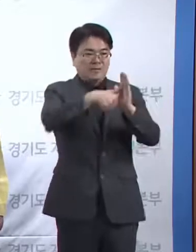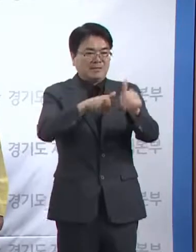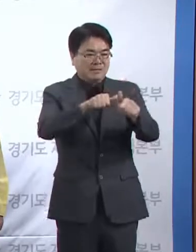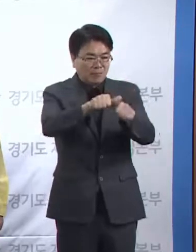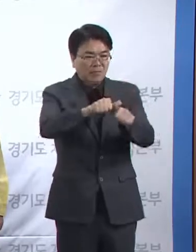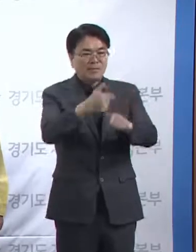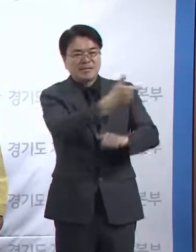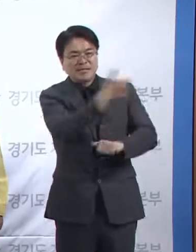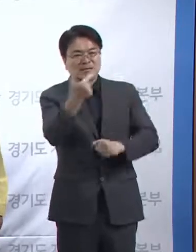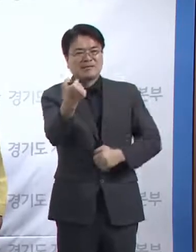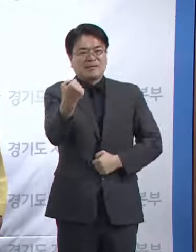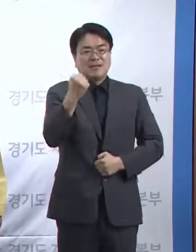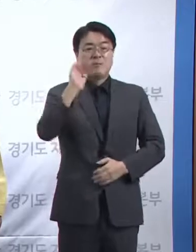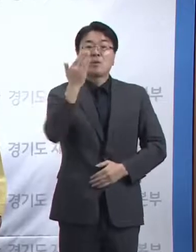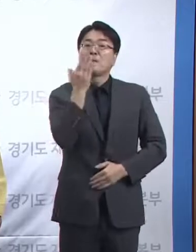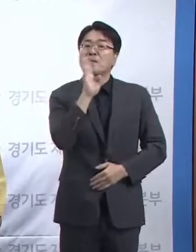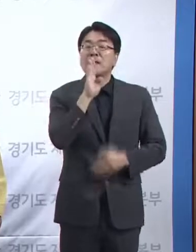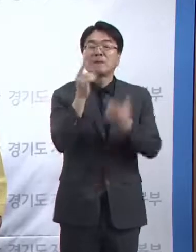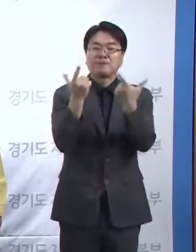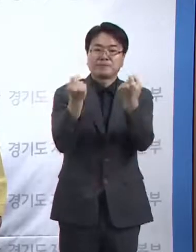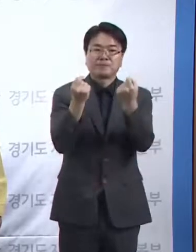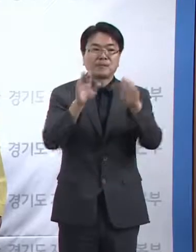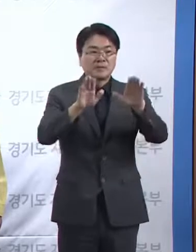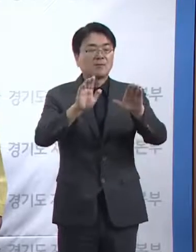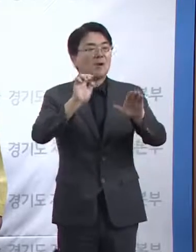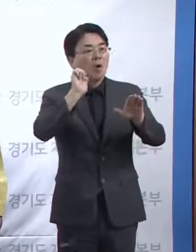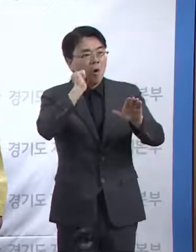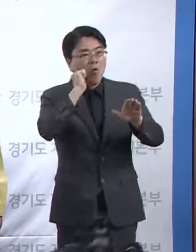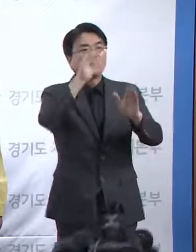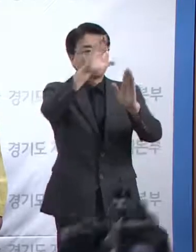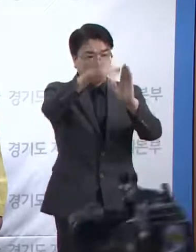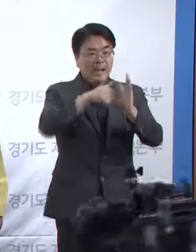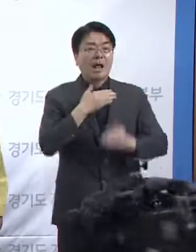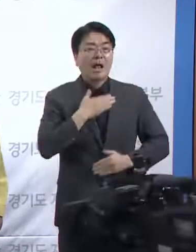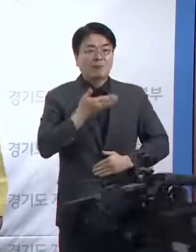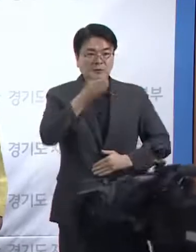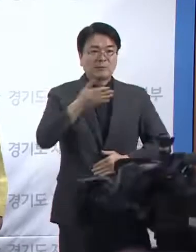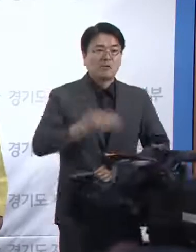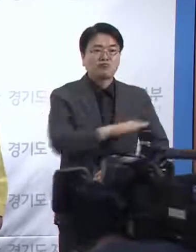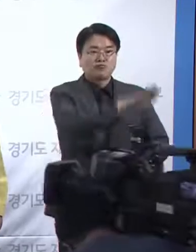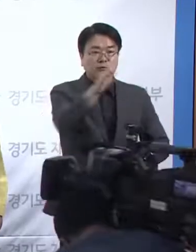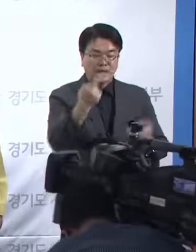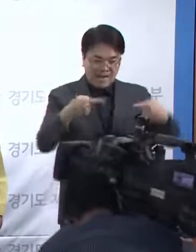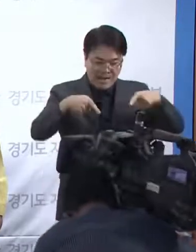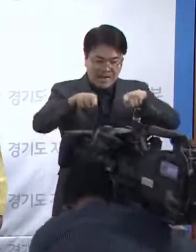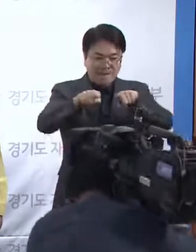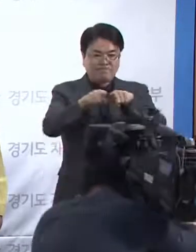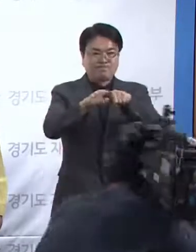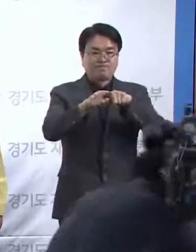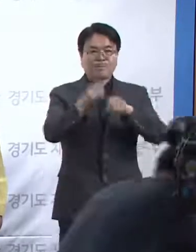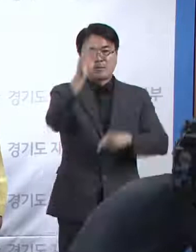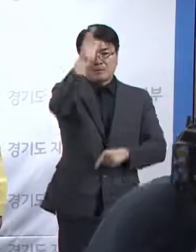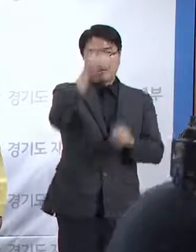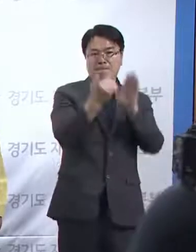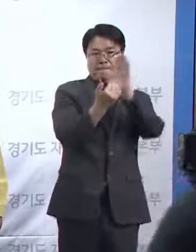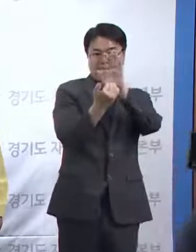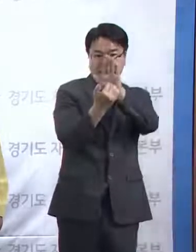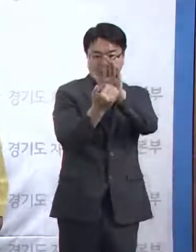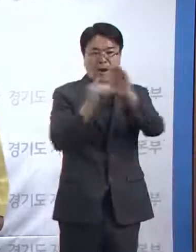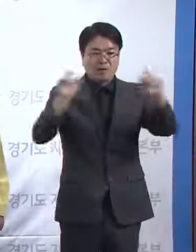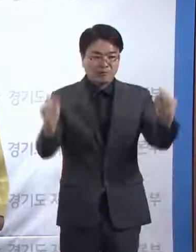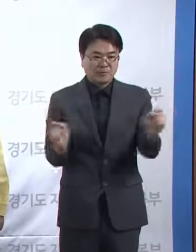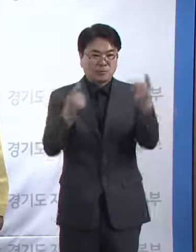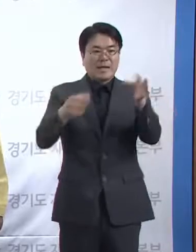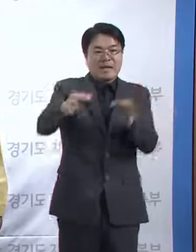것입니다. 비록 어려운 상황이지만 우리 도민 모두가 보건 방역에 더한